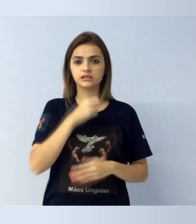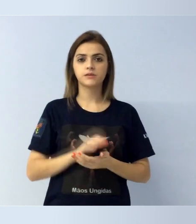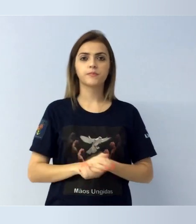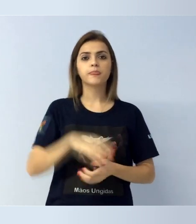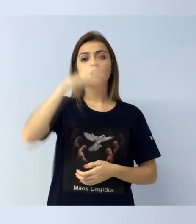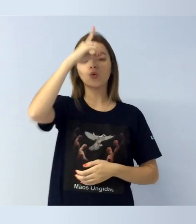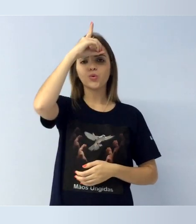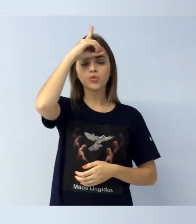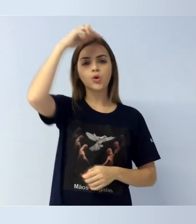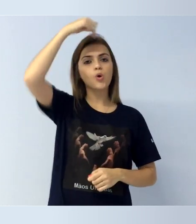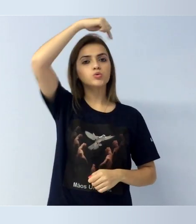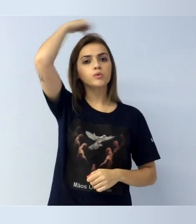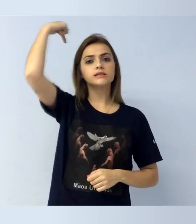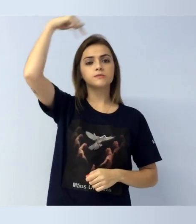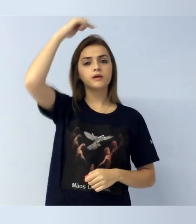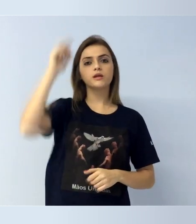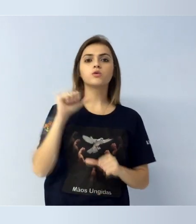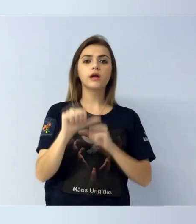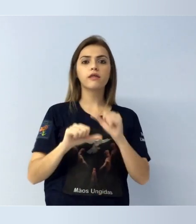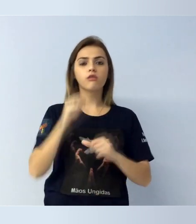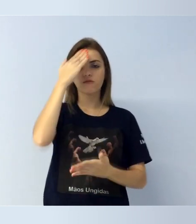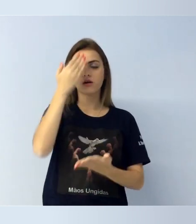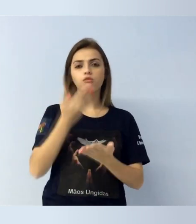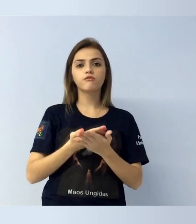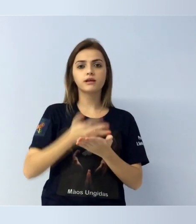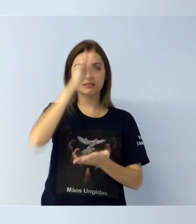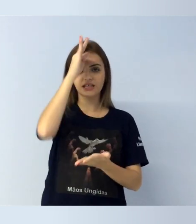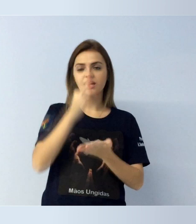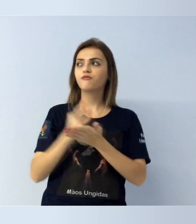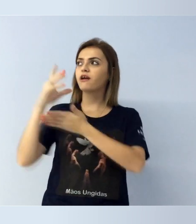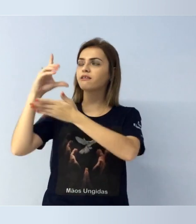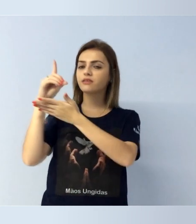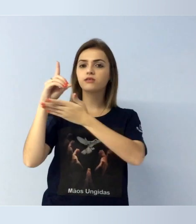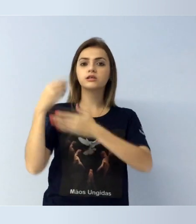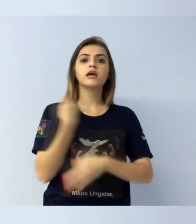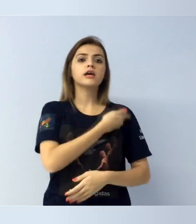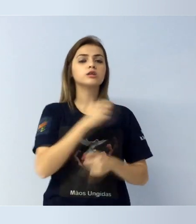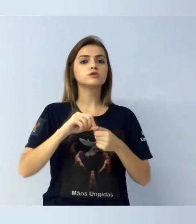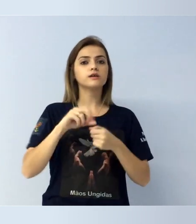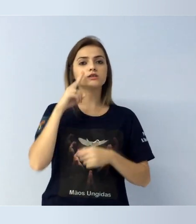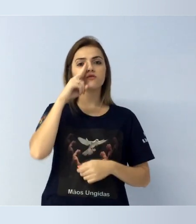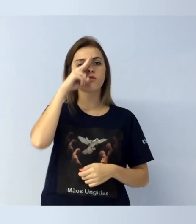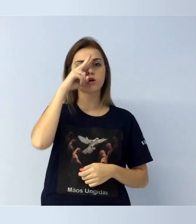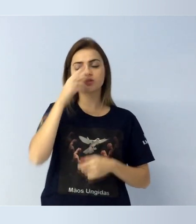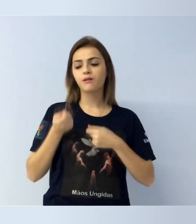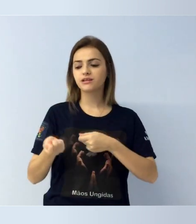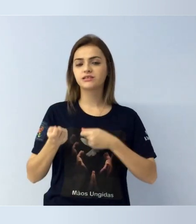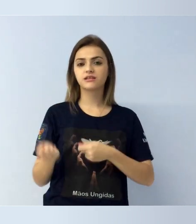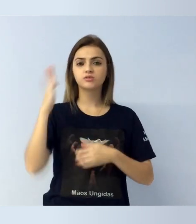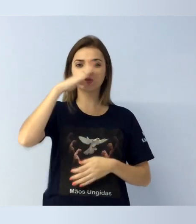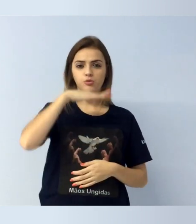O dom do Espírito renova a confiança e a fé em Deus e fortalece contra as tentações do maligno, que são